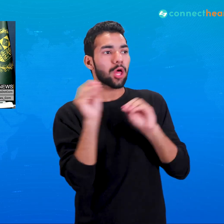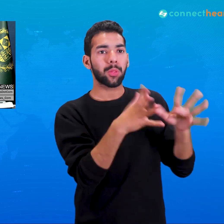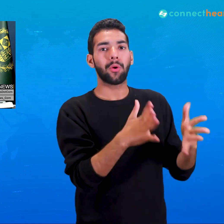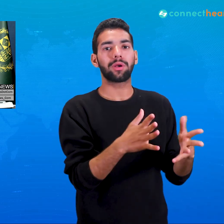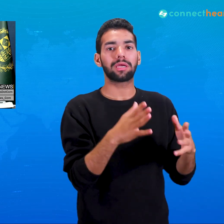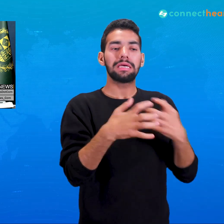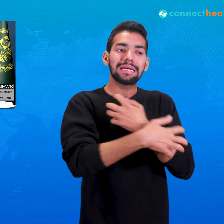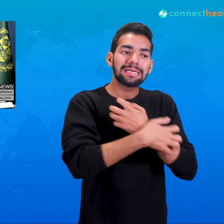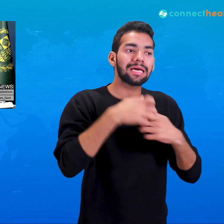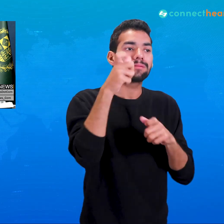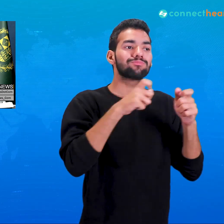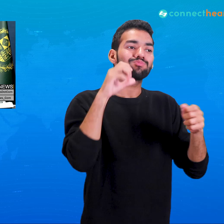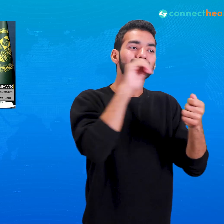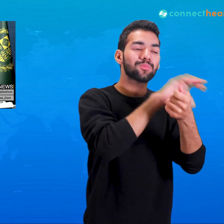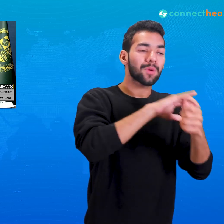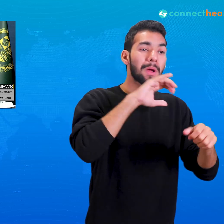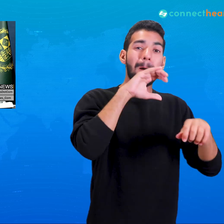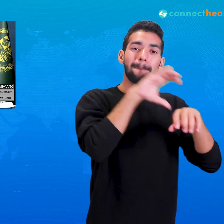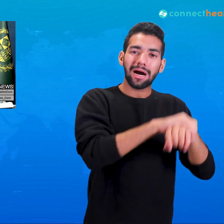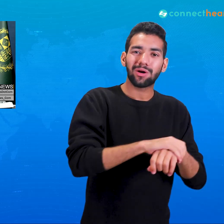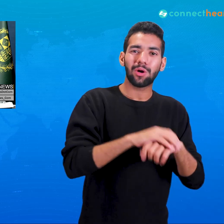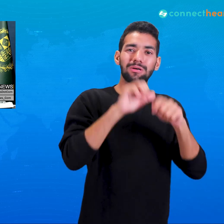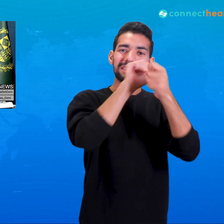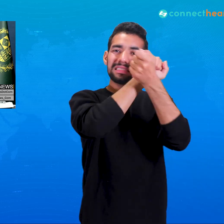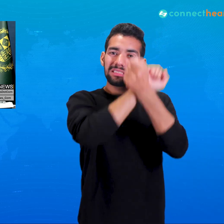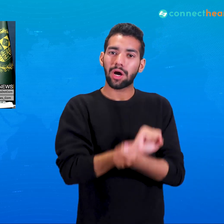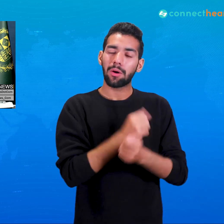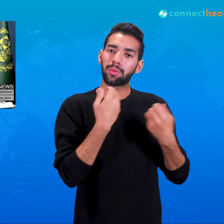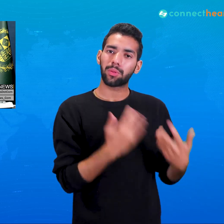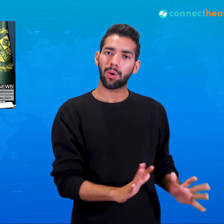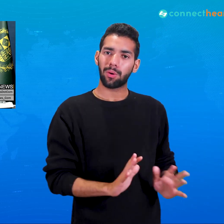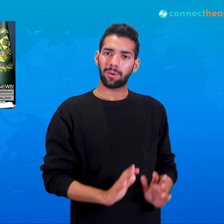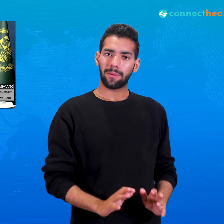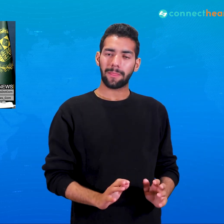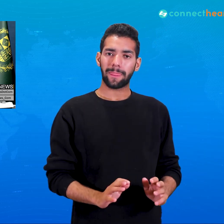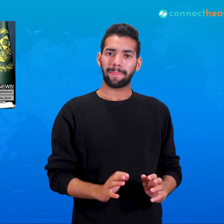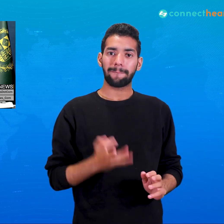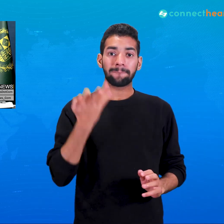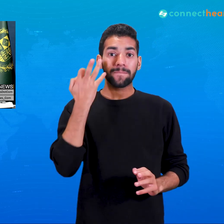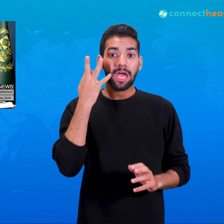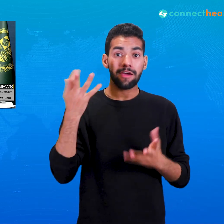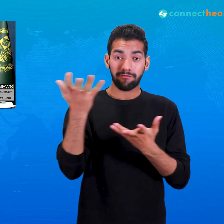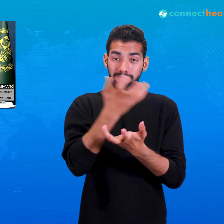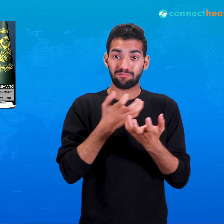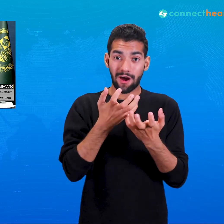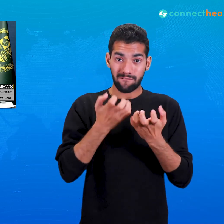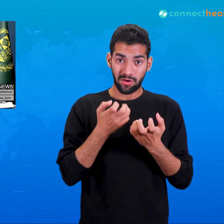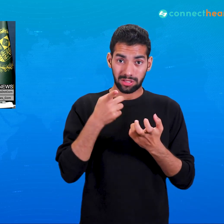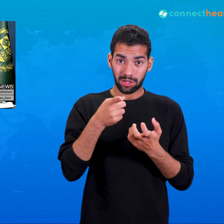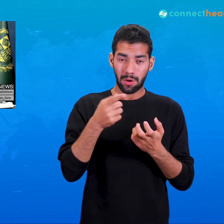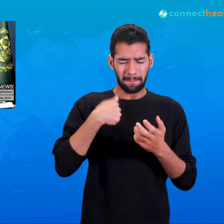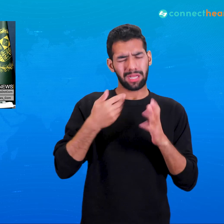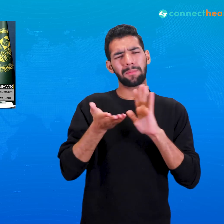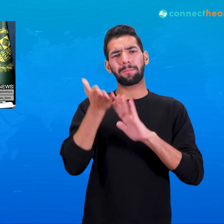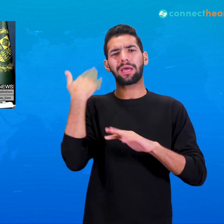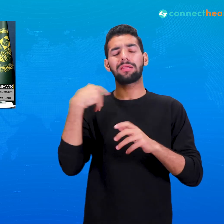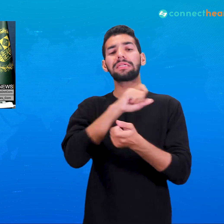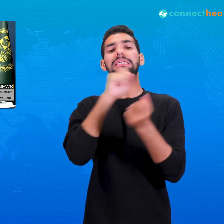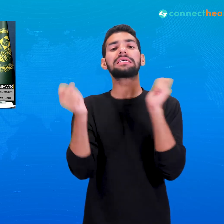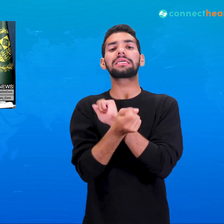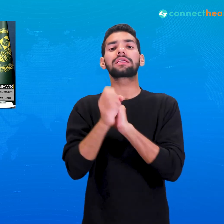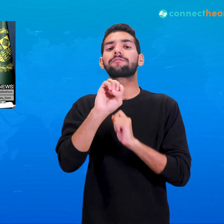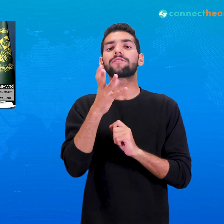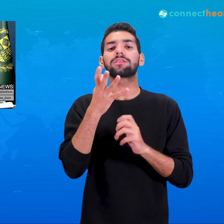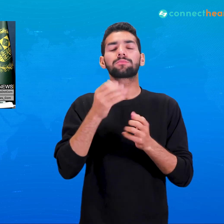اس لیے میری قوم کو دو چیزیں میں کہنا چاہتا ہوں۔ آپ نے اگر دیکھنی ہے کہ خوشحال معاشرے، میں نے ساری